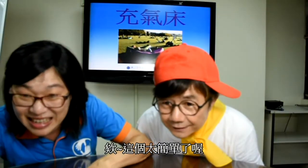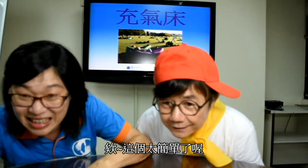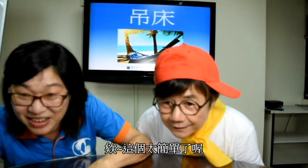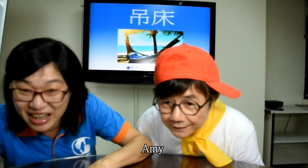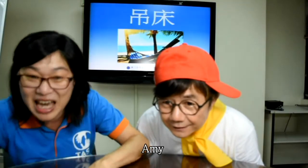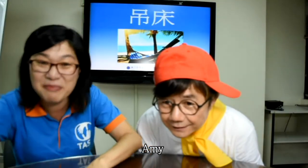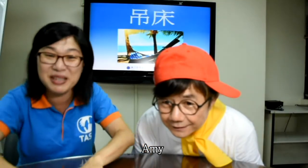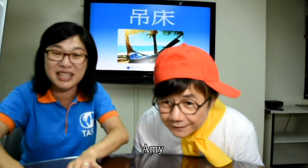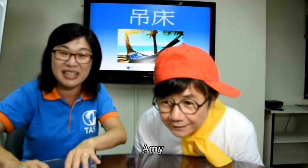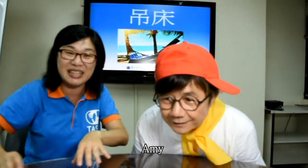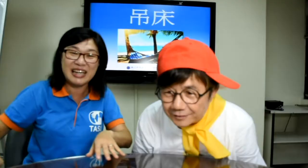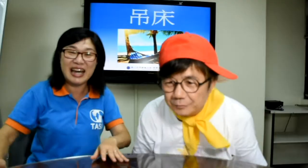了。